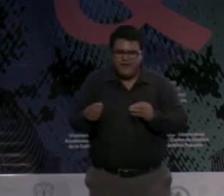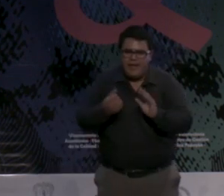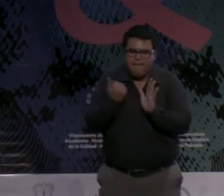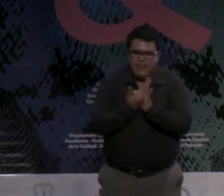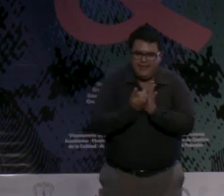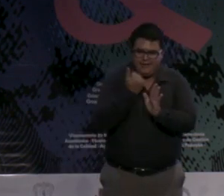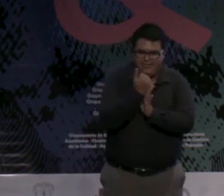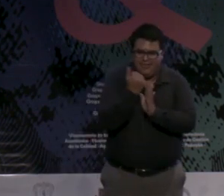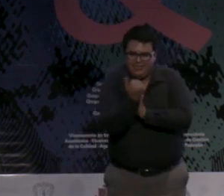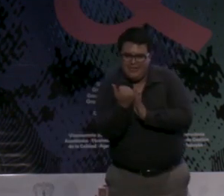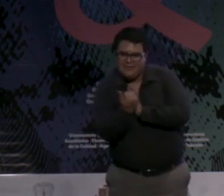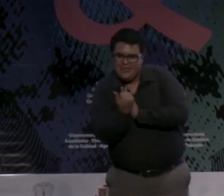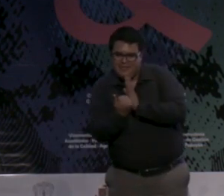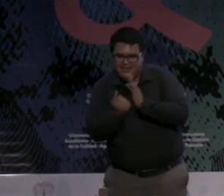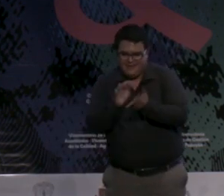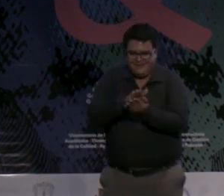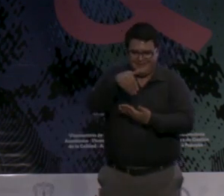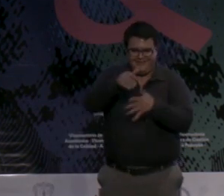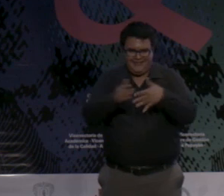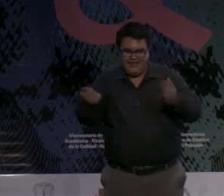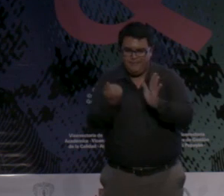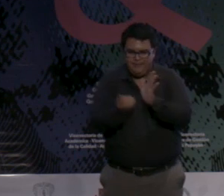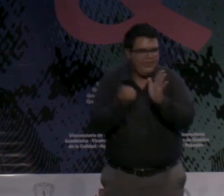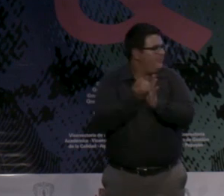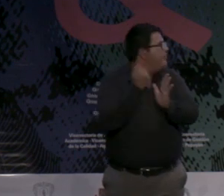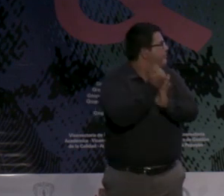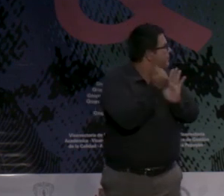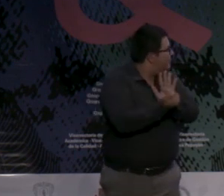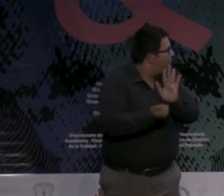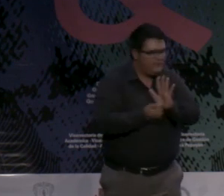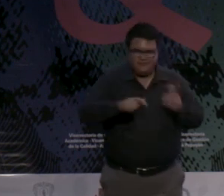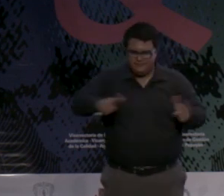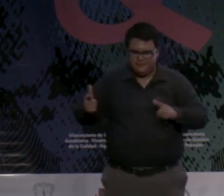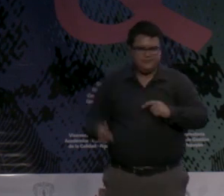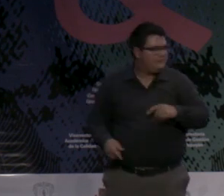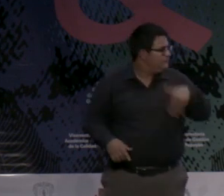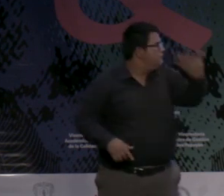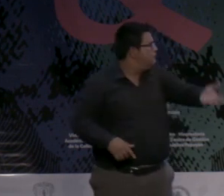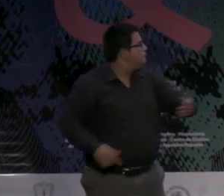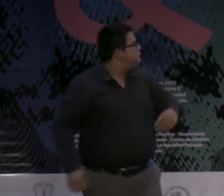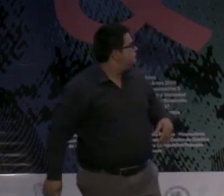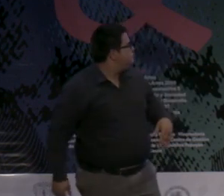el pin pasaba de un lado al otro de la universidad, afuera y adentro. Este era el kit